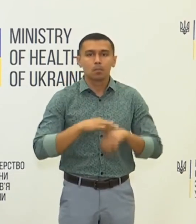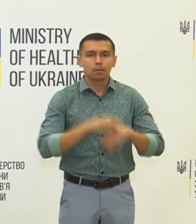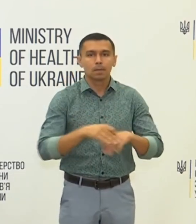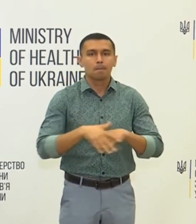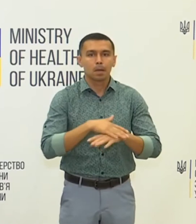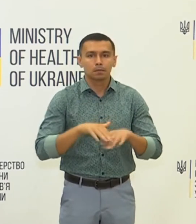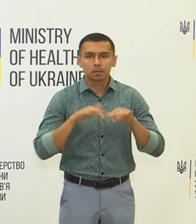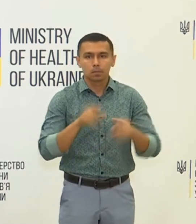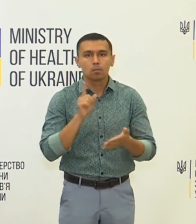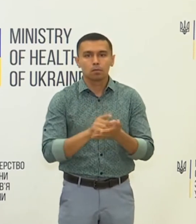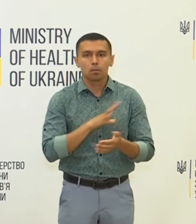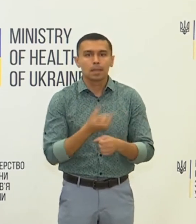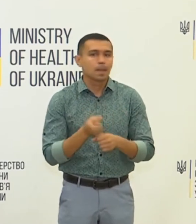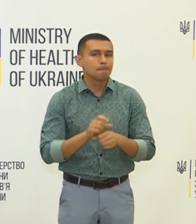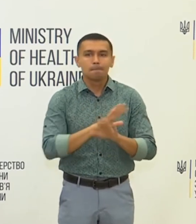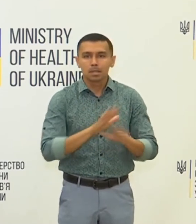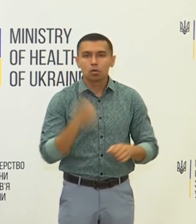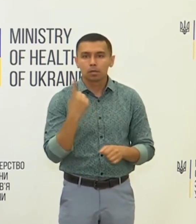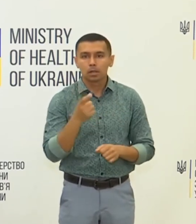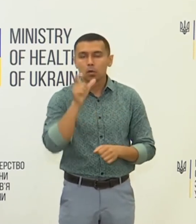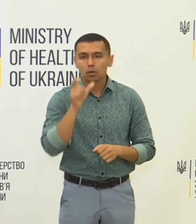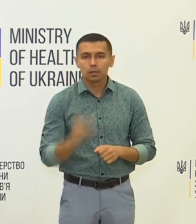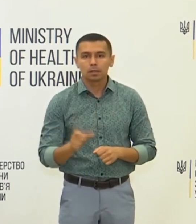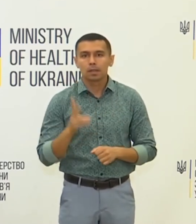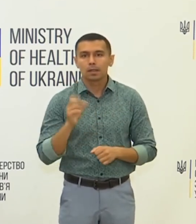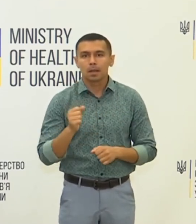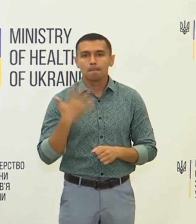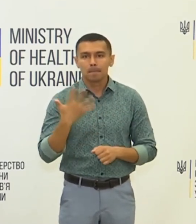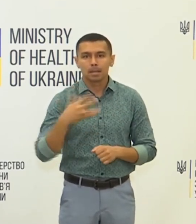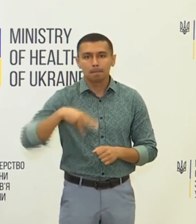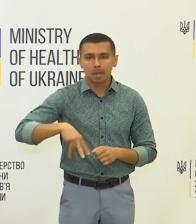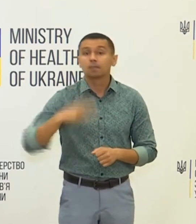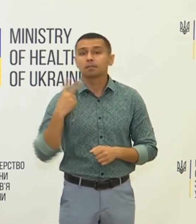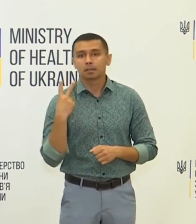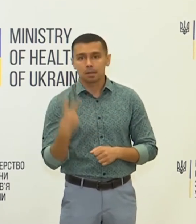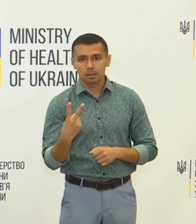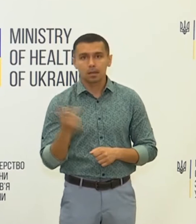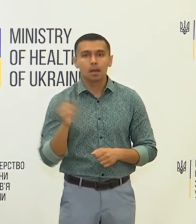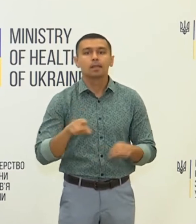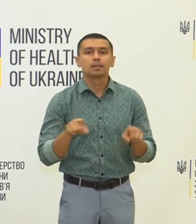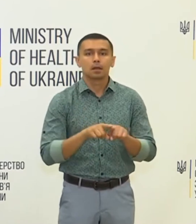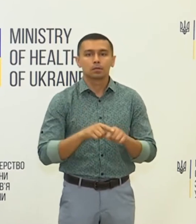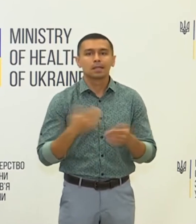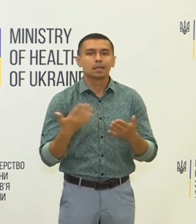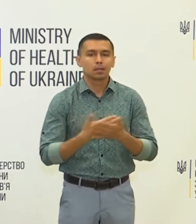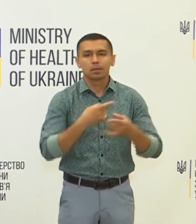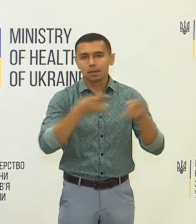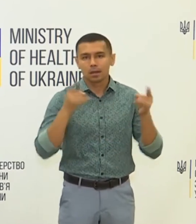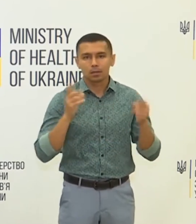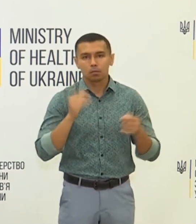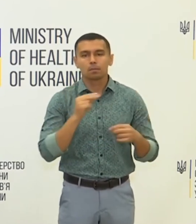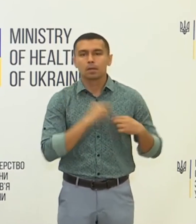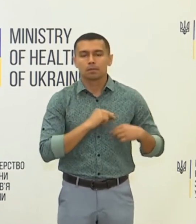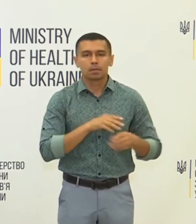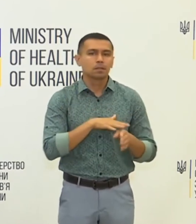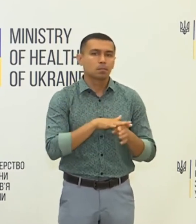проведення масових заходів повинно бути не більше однієї людини на 5 квадратних метрів, а також кінотеатри будуть